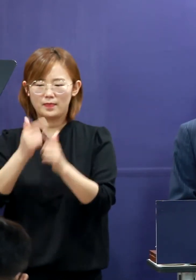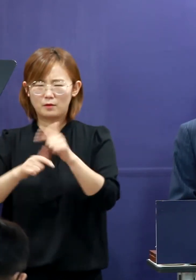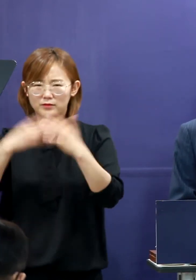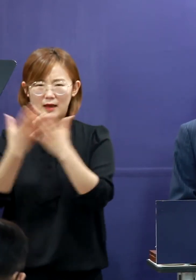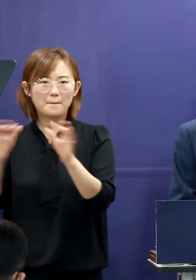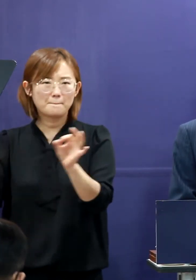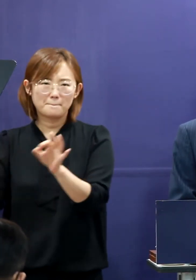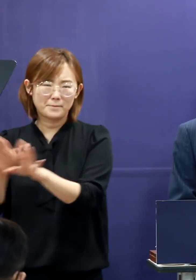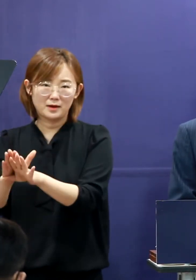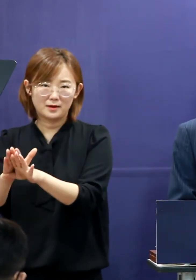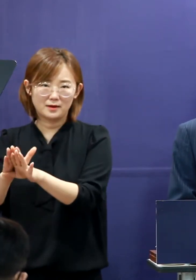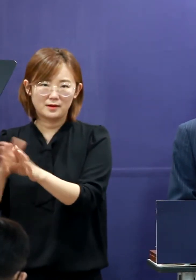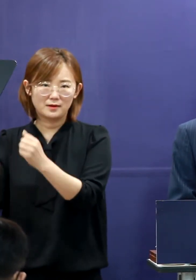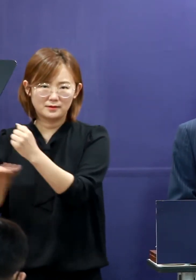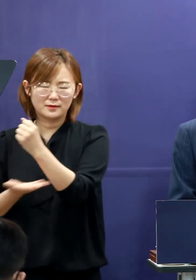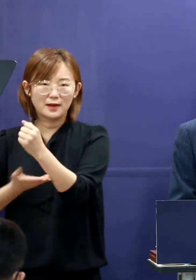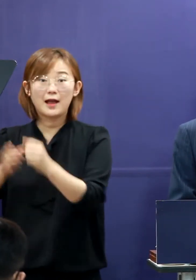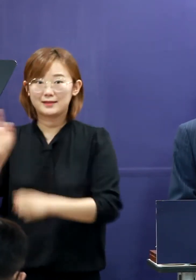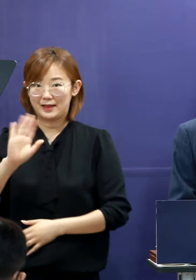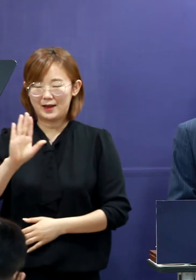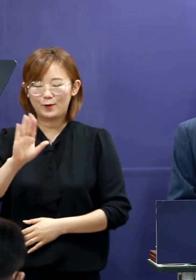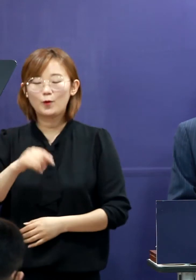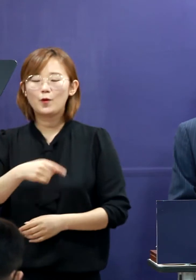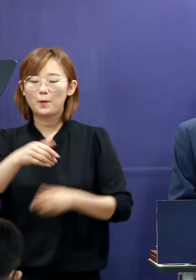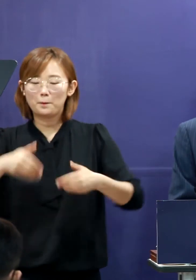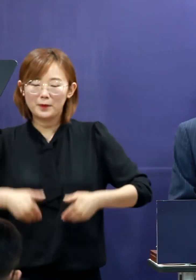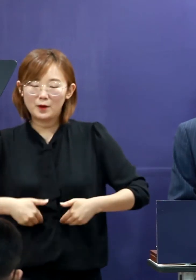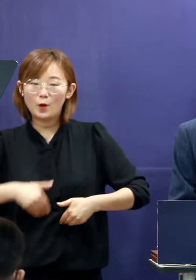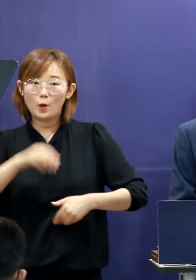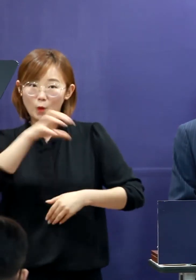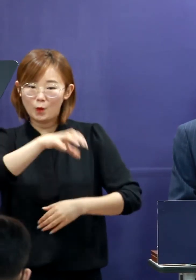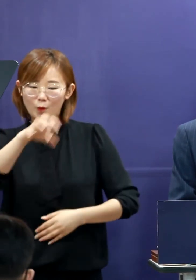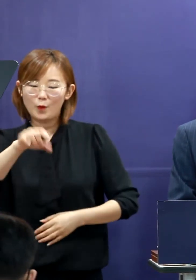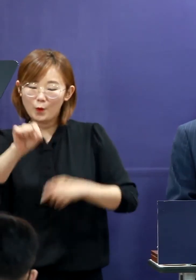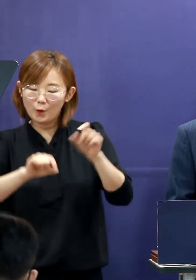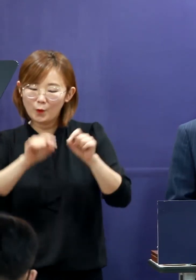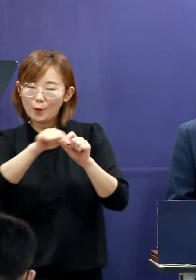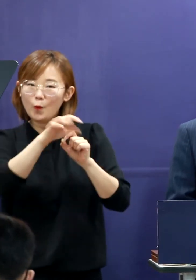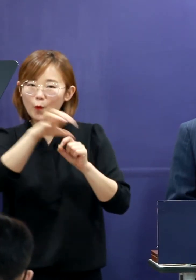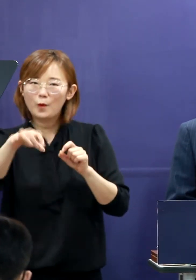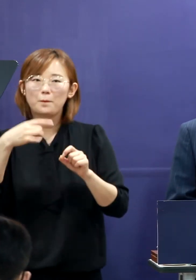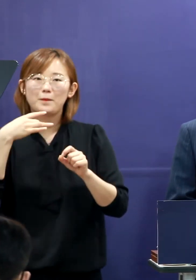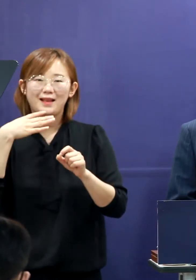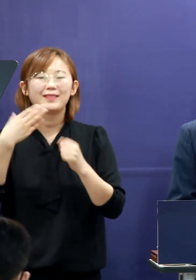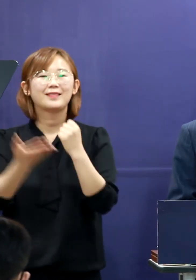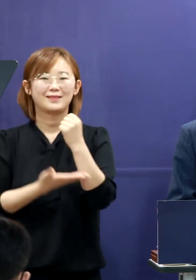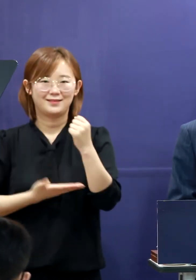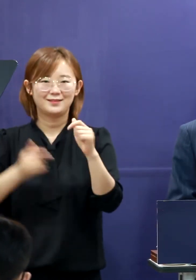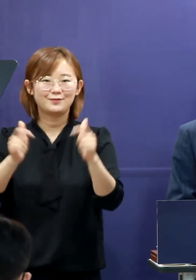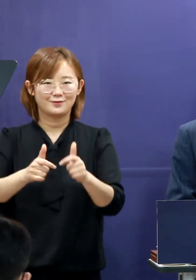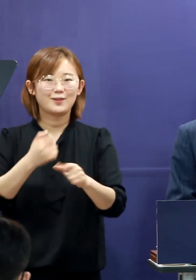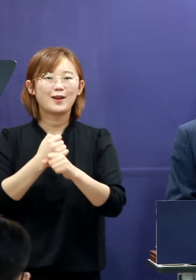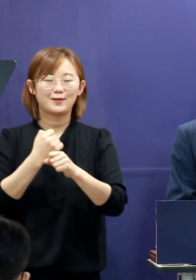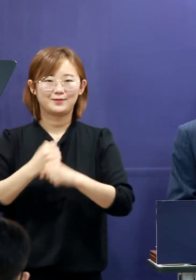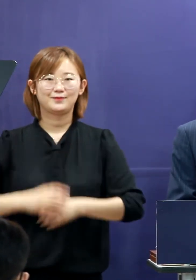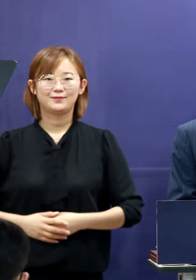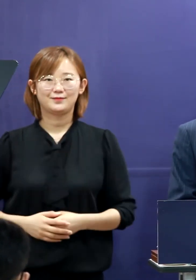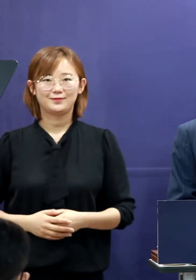필요한 곳을 찾아서 제거해 나가는 게 좋을 것 같다 생각합니다. 두 번째는